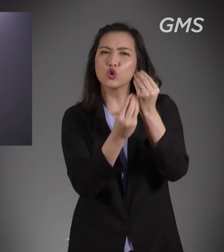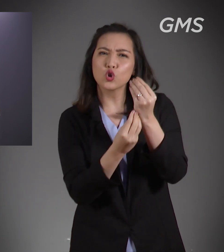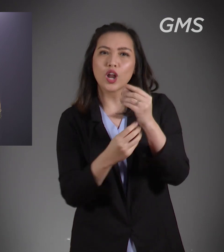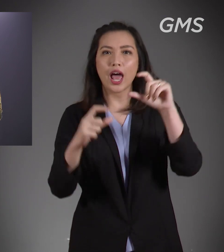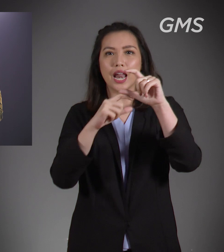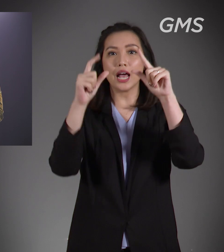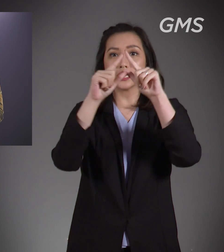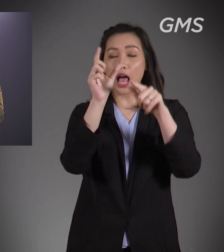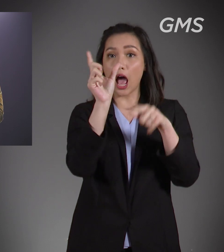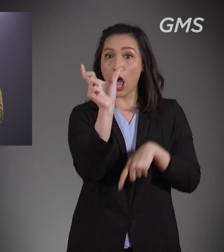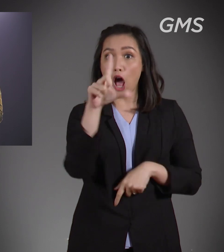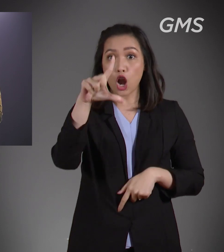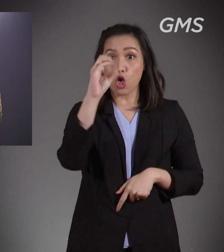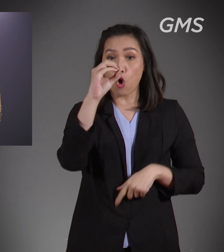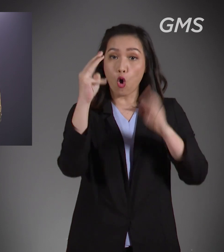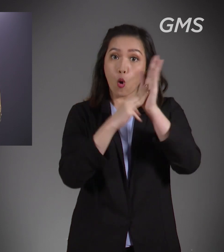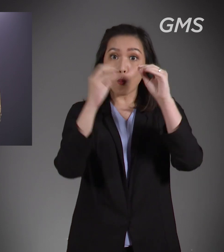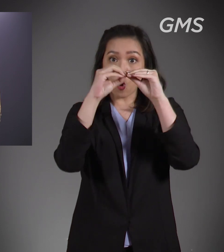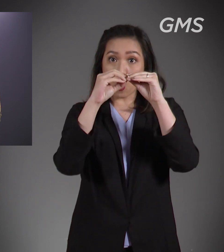Kita buka 2 Tawarik.